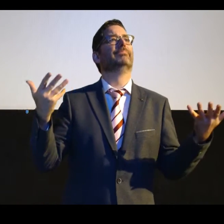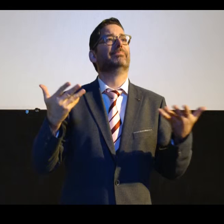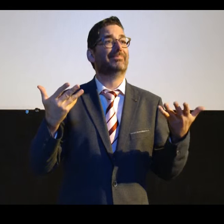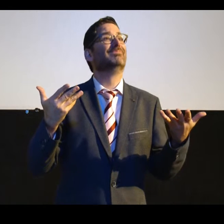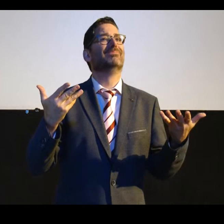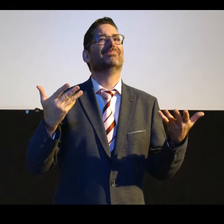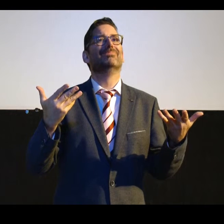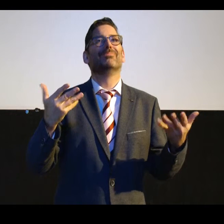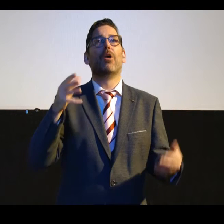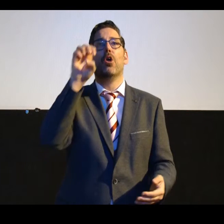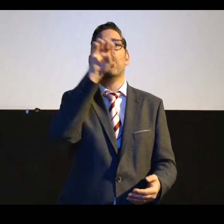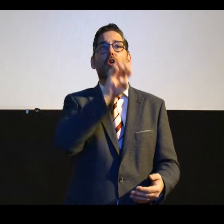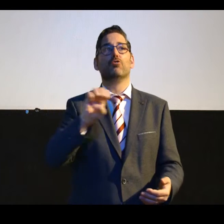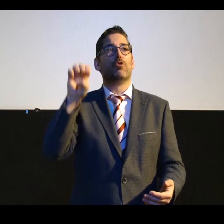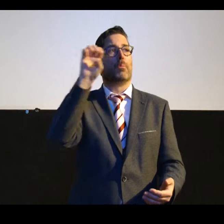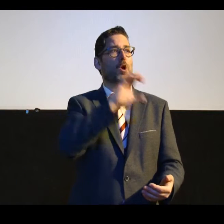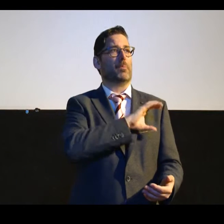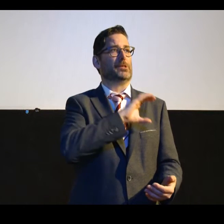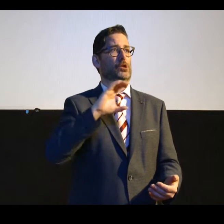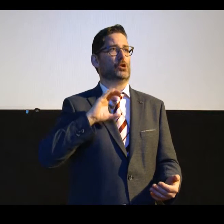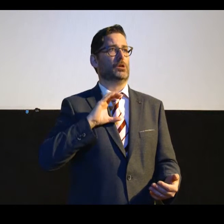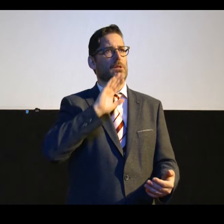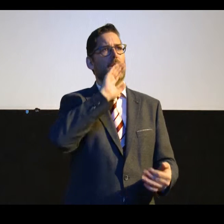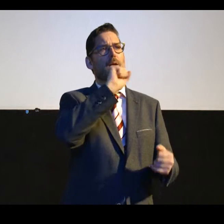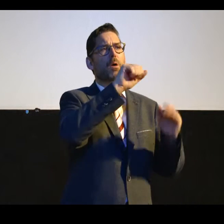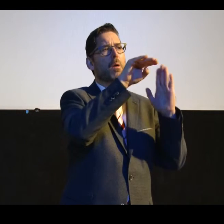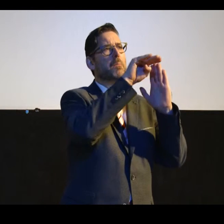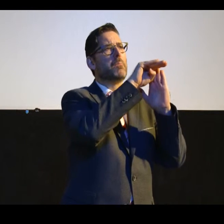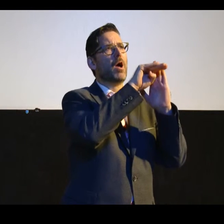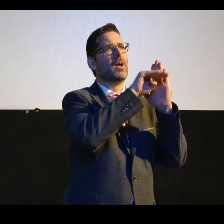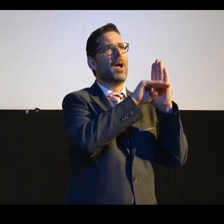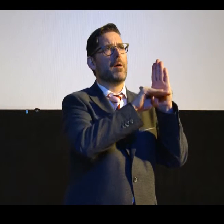El trabajo de la EUD es posible gracias a la financiación